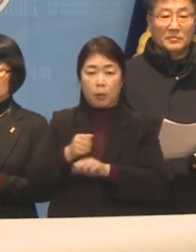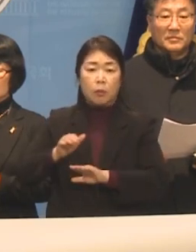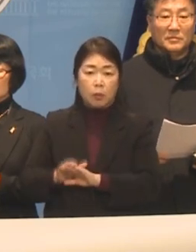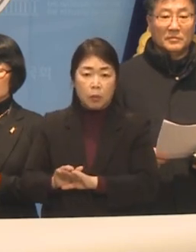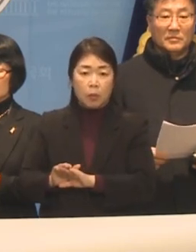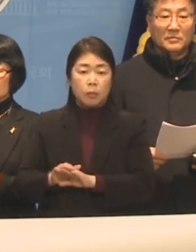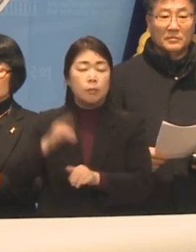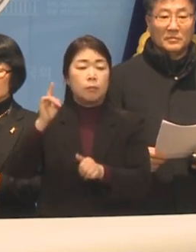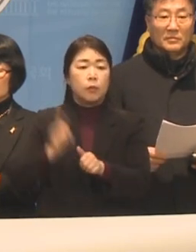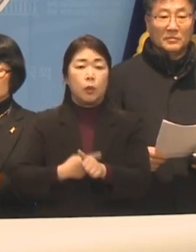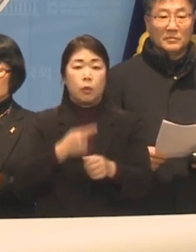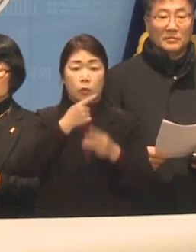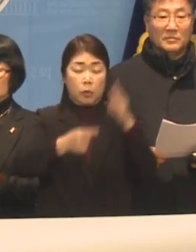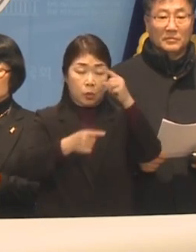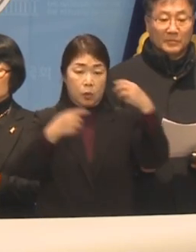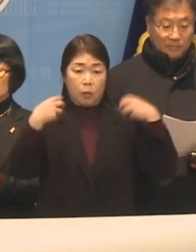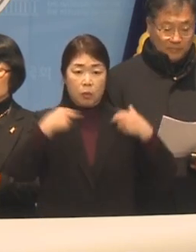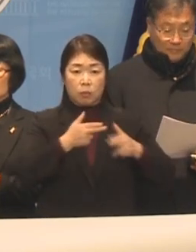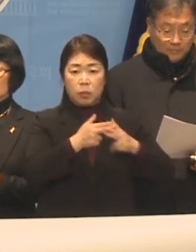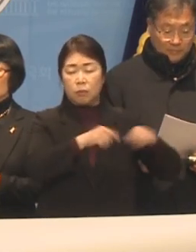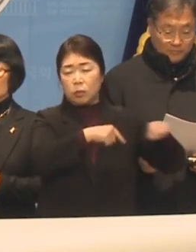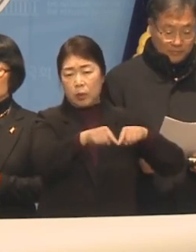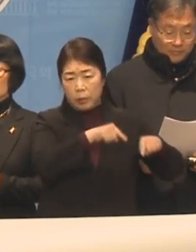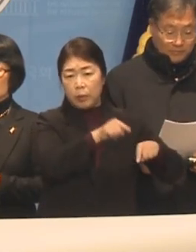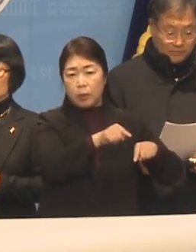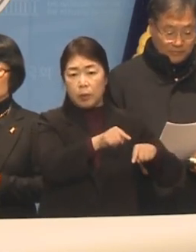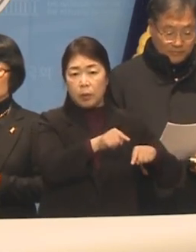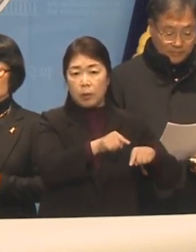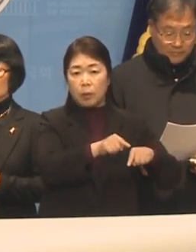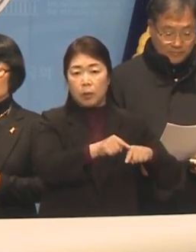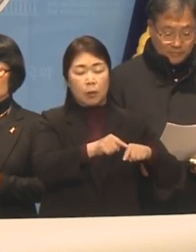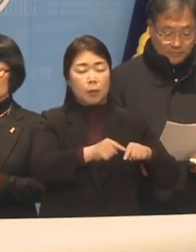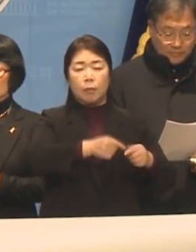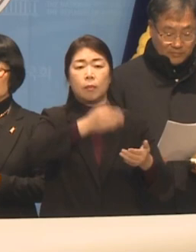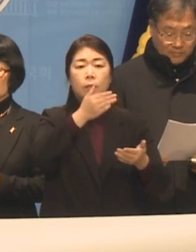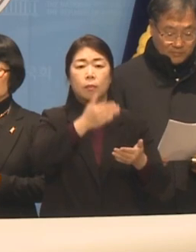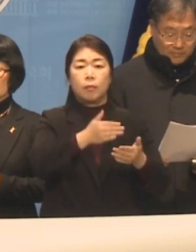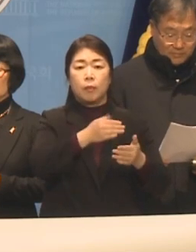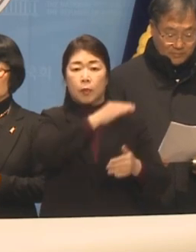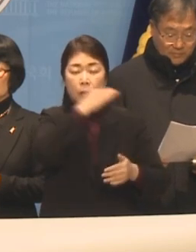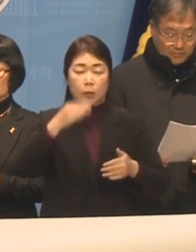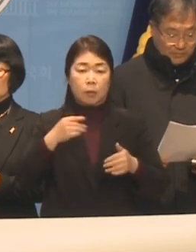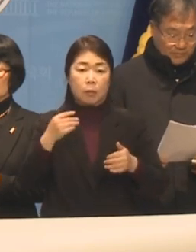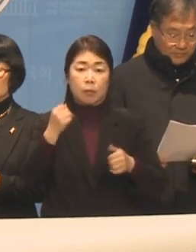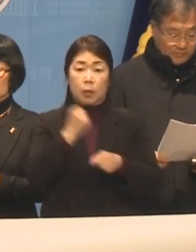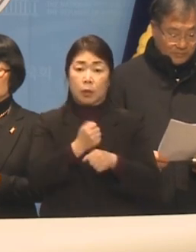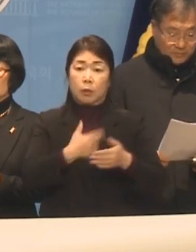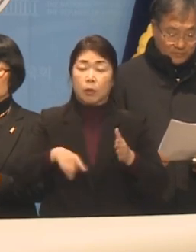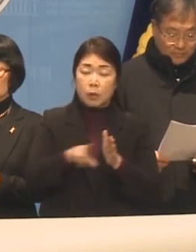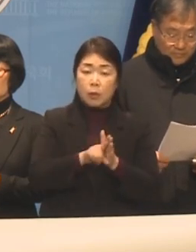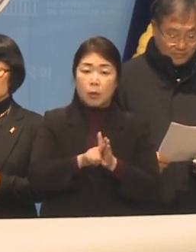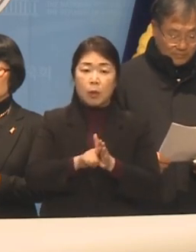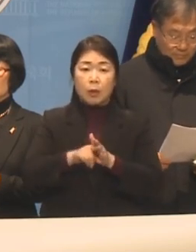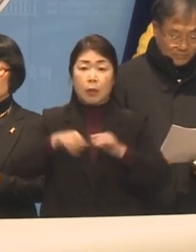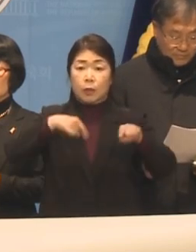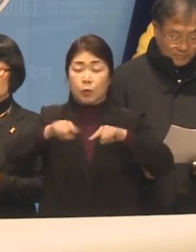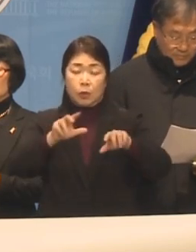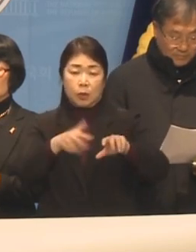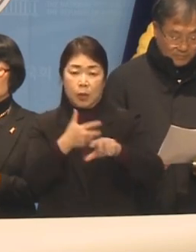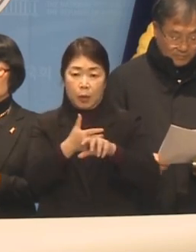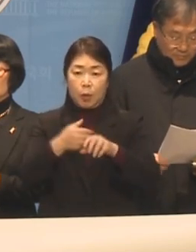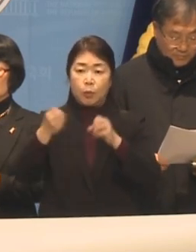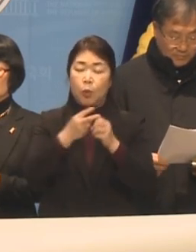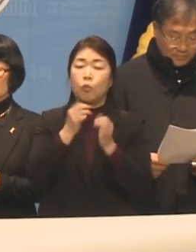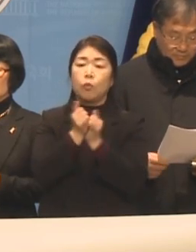윤석열 정부의 독단적 국정운영의 퇴행을 바로잡고 정치개혁과 민의를 온전히